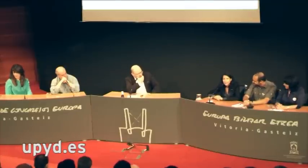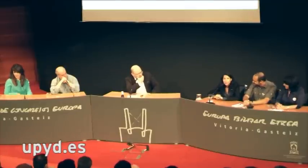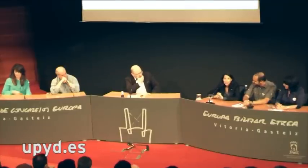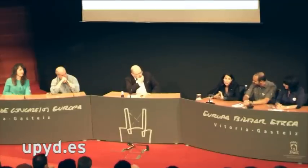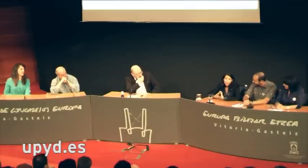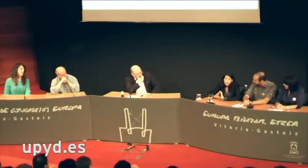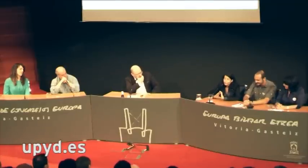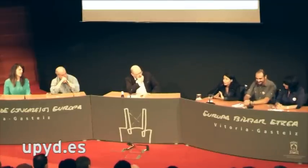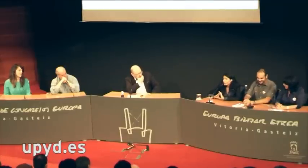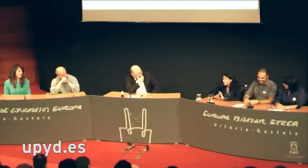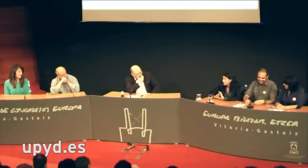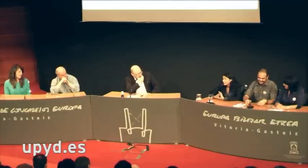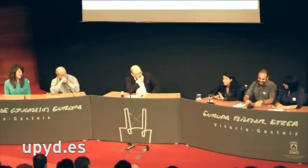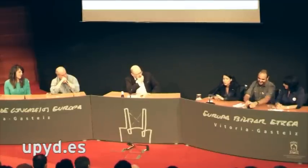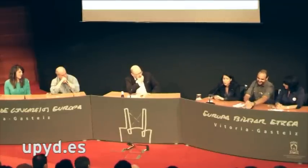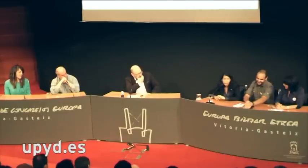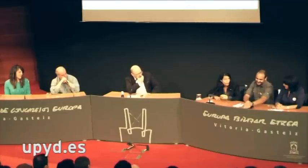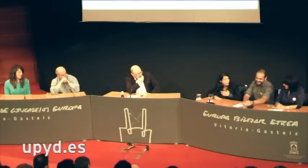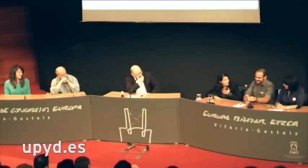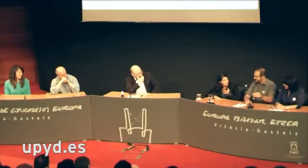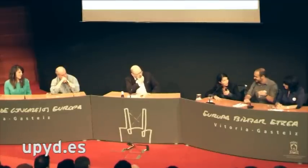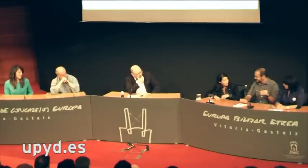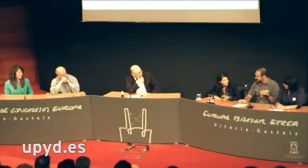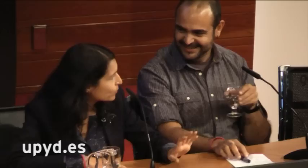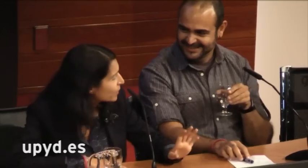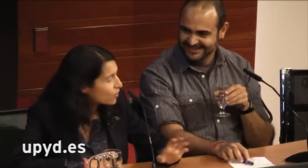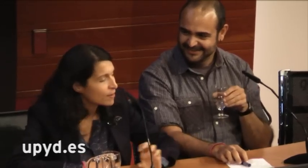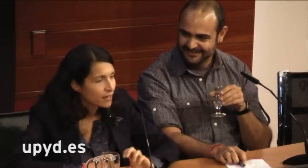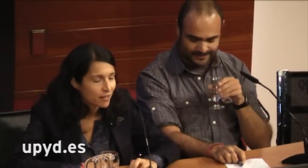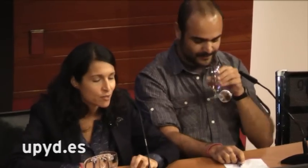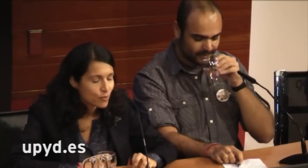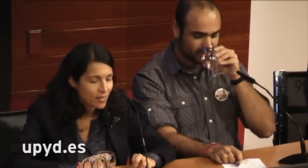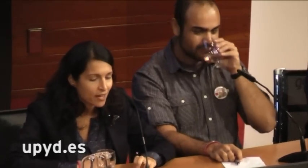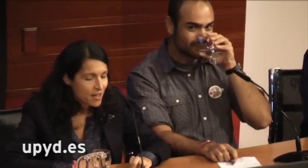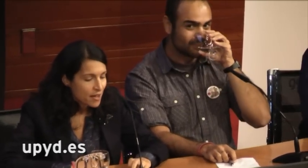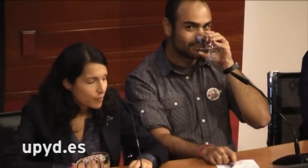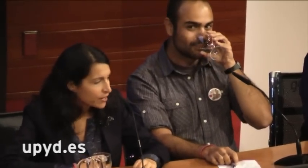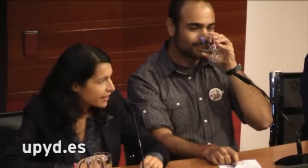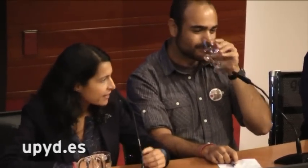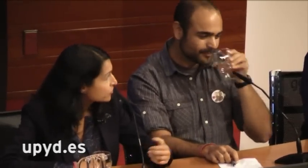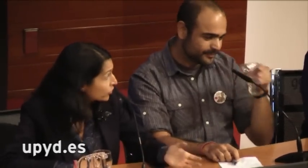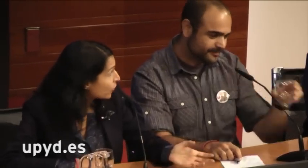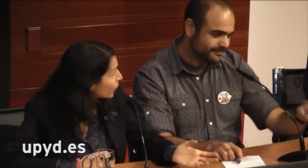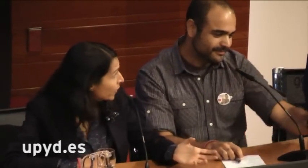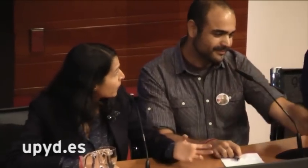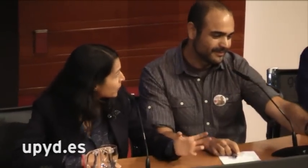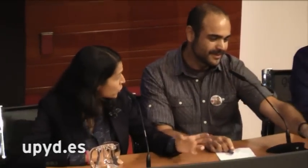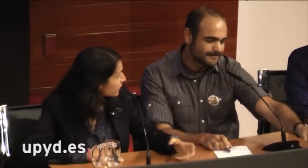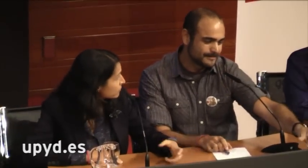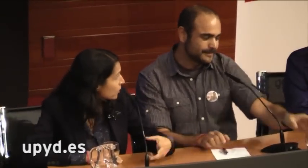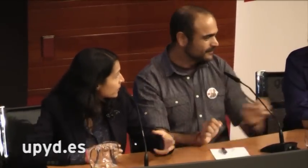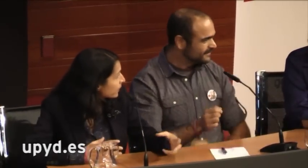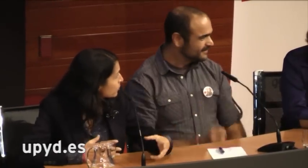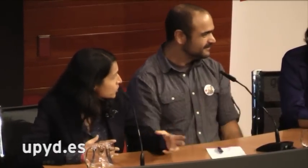A mí que me perdonen todos los que han asistido, pero yo voy a decir lo último dirigido a María Ángeles, porque yo no te conocía en